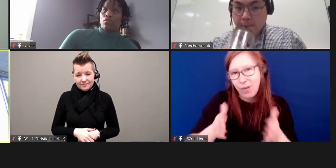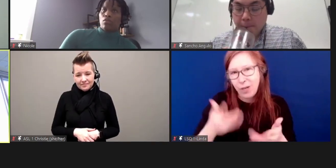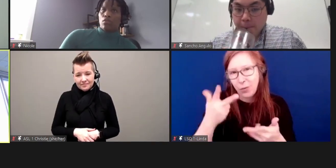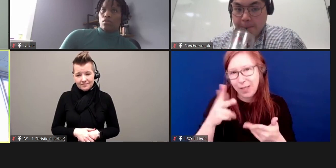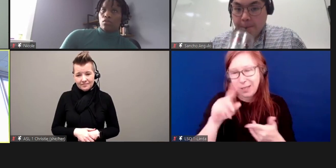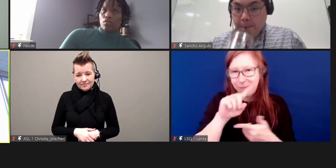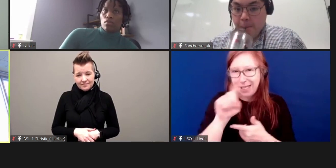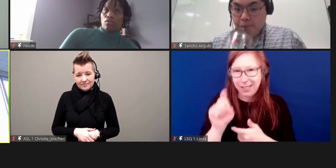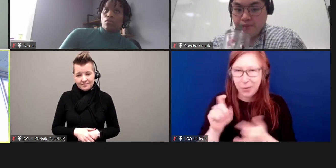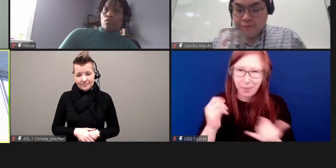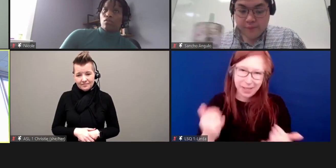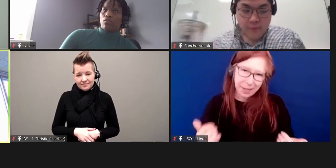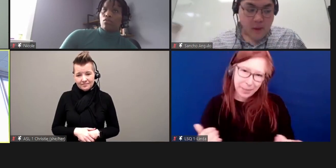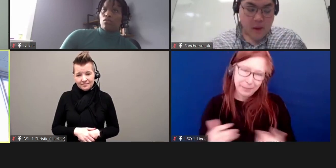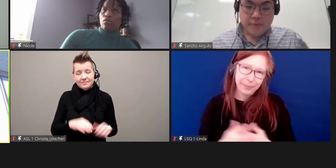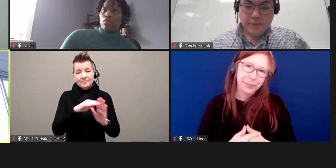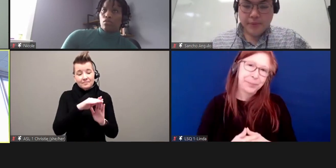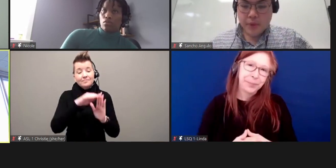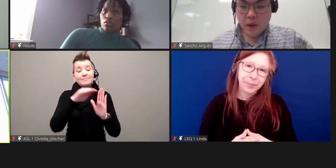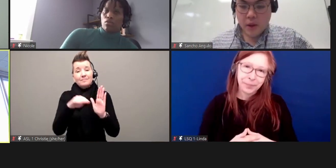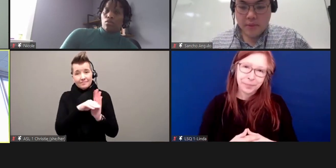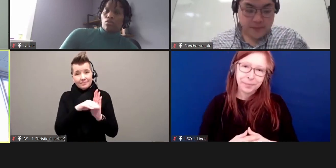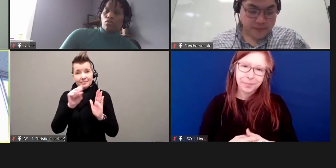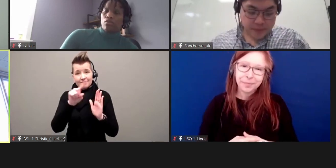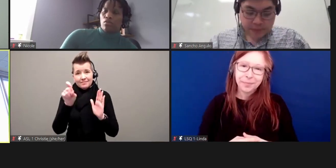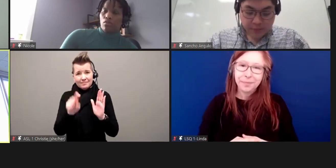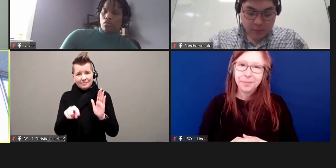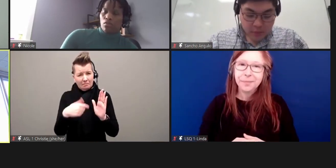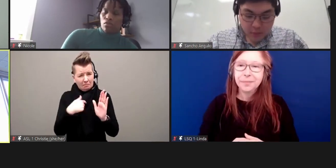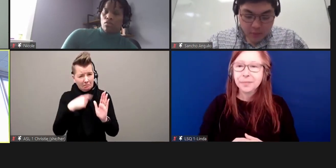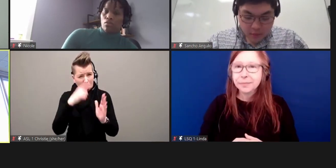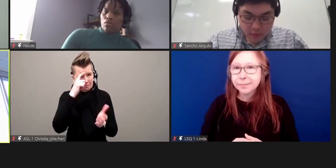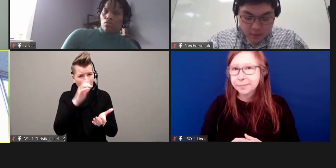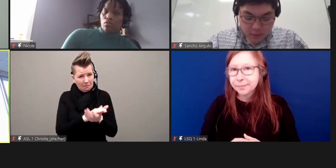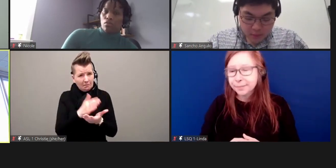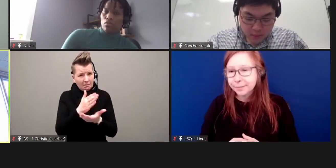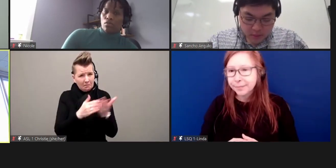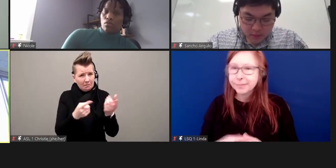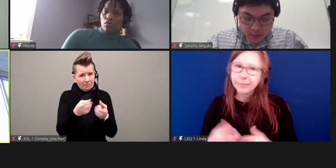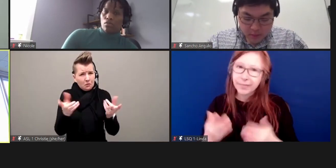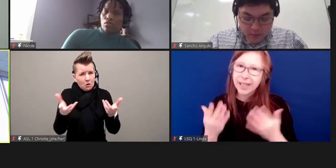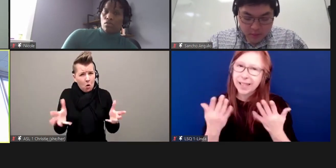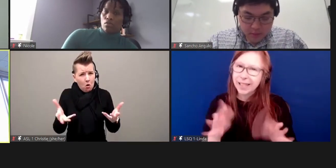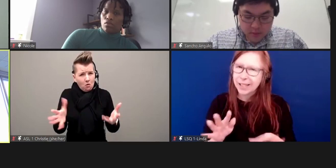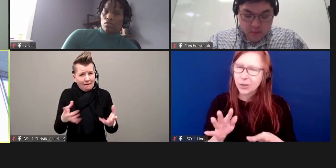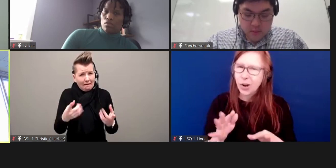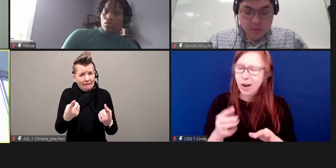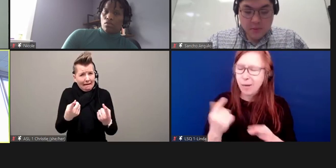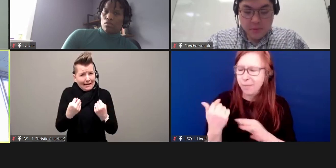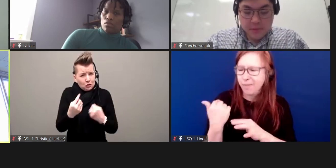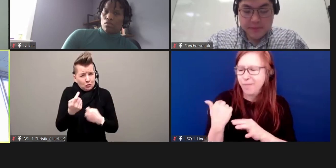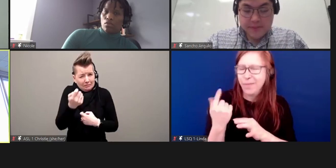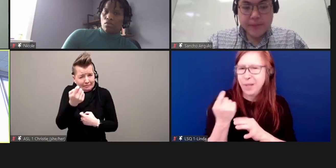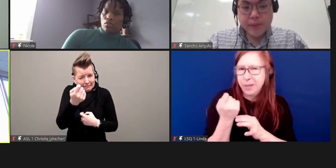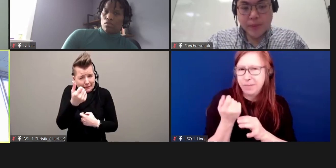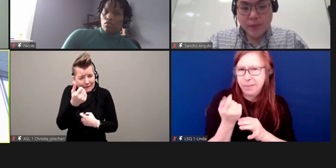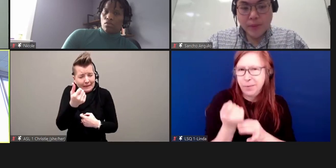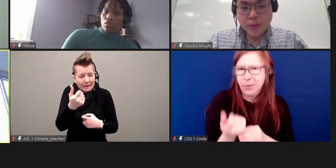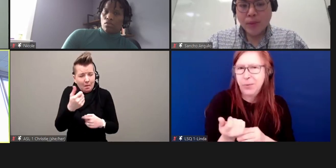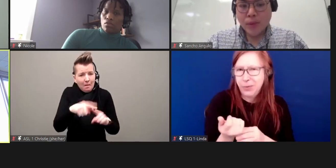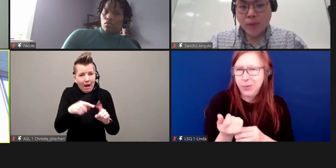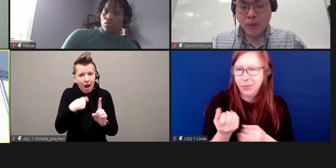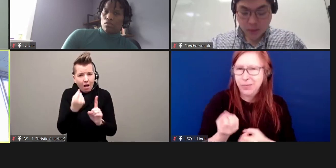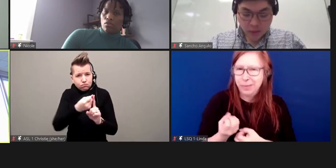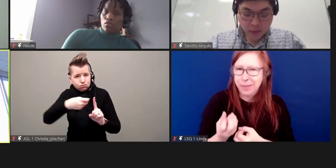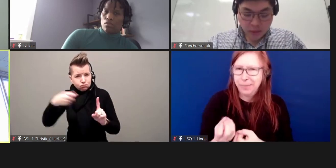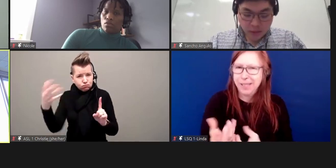And I think we've covered it a little bit as well, but. Je pense qu'on en a déjà parlé un peu. Mais je voulais